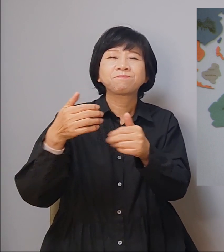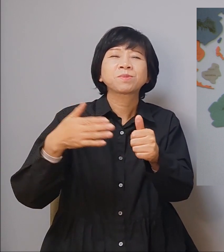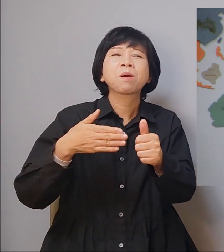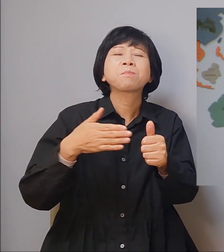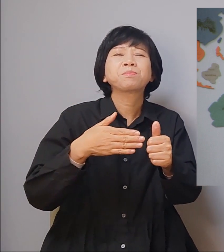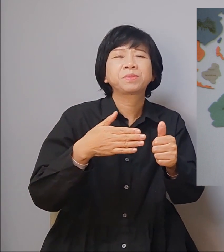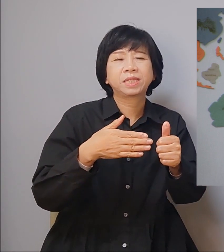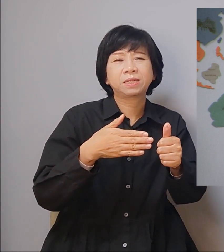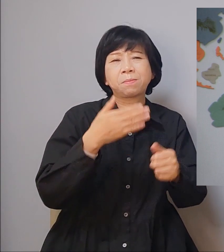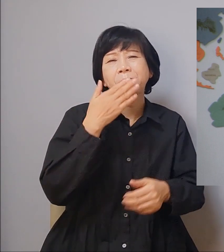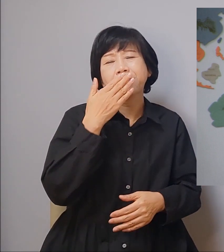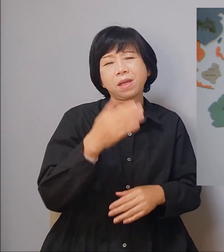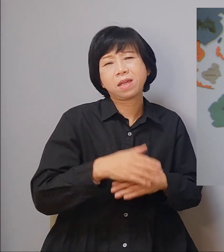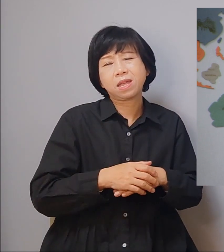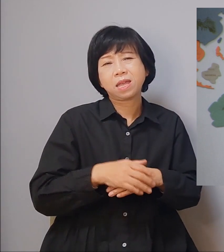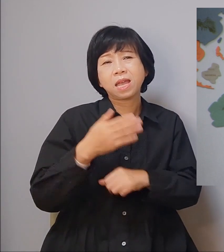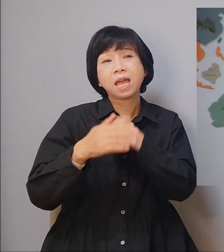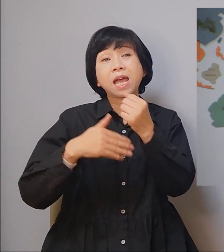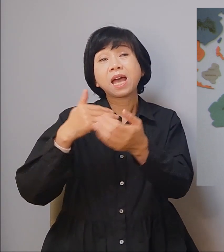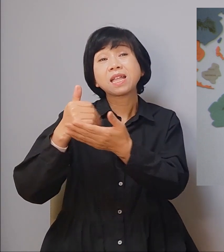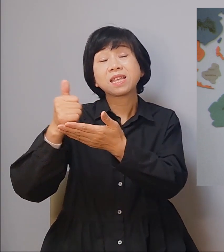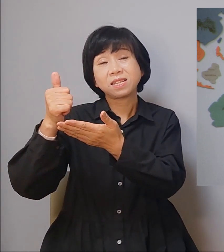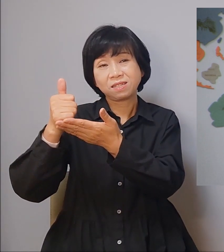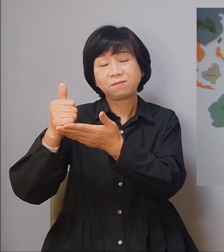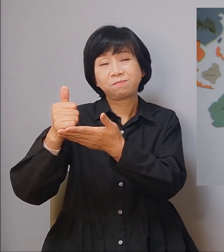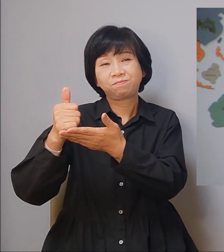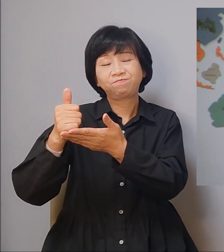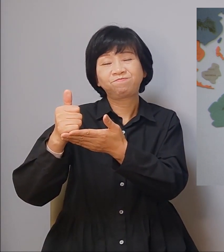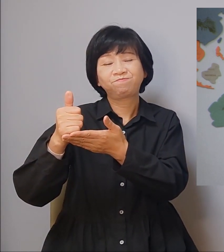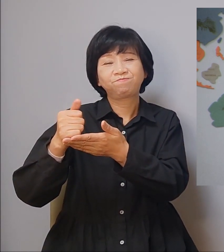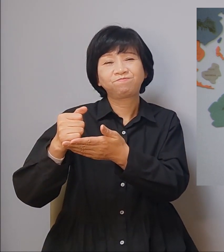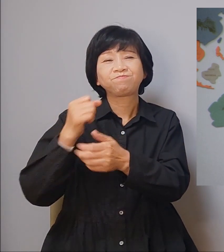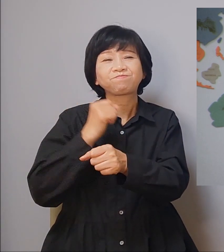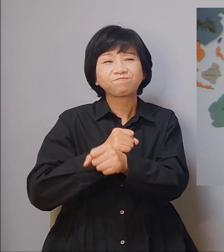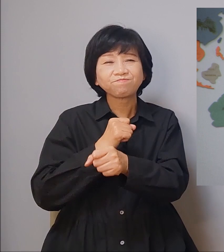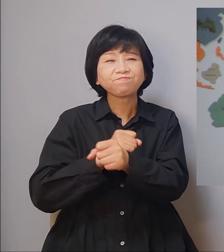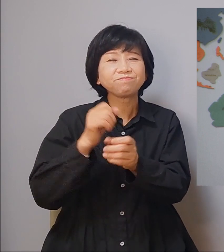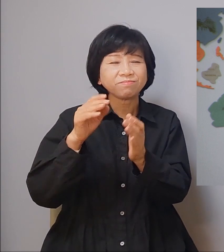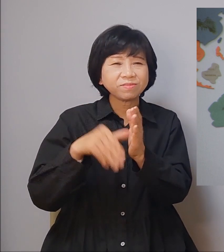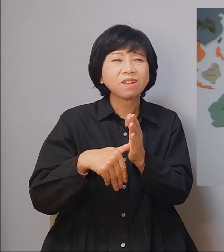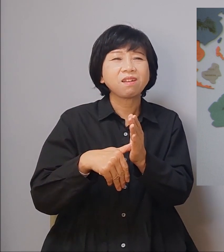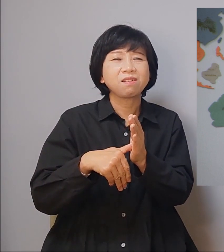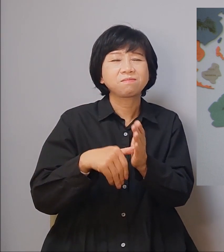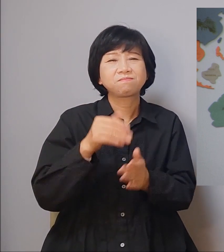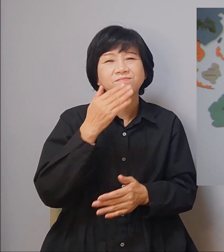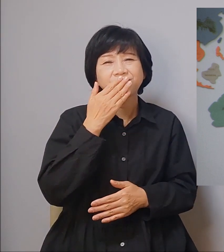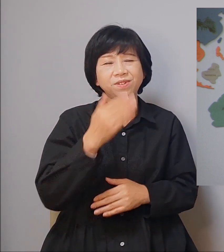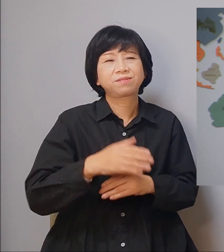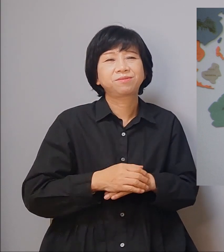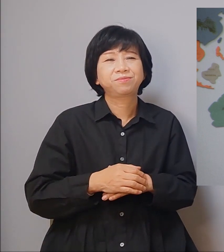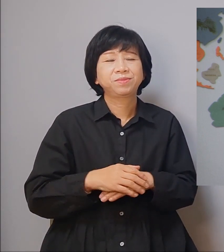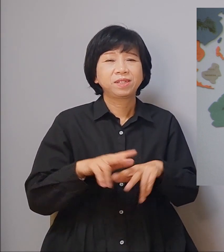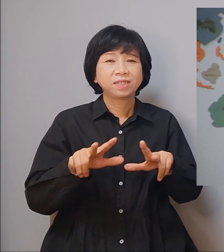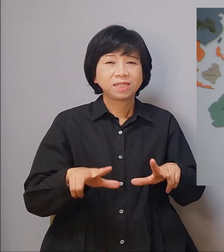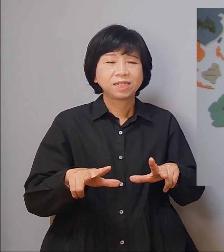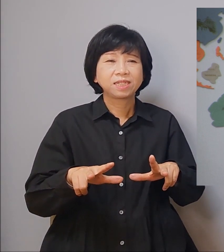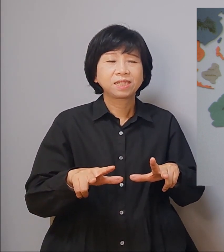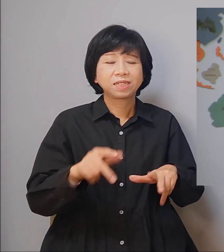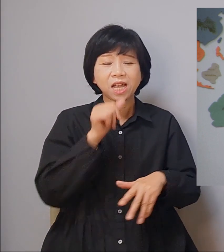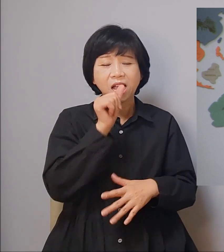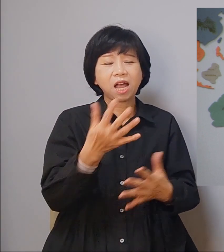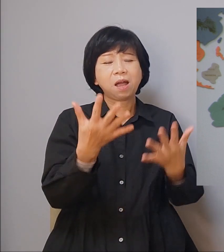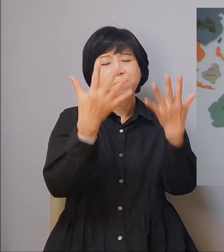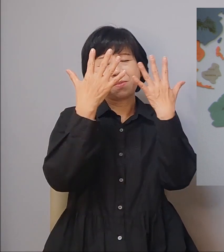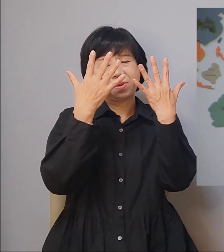손길이지요. 하나님이 해주셔야 되는 줄 믿습니다. 지금 감옥에서 기약 없이 아무